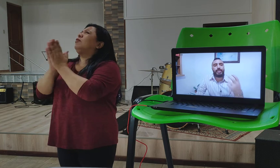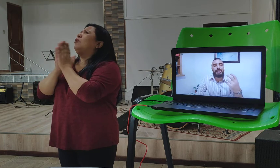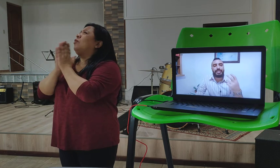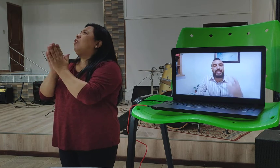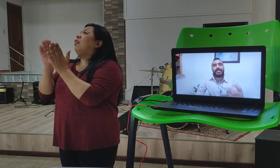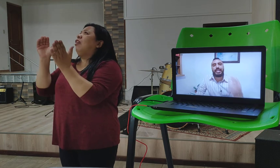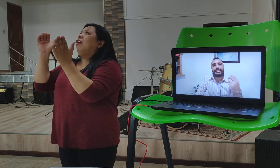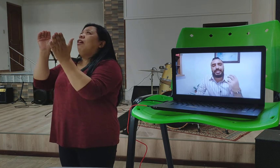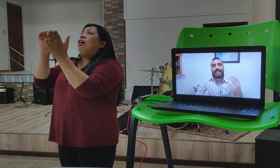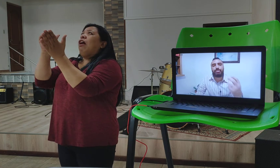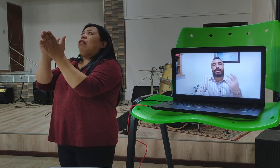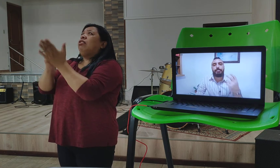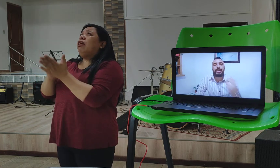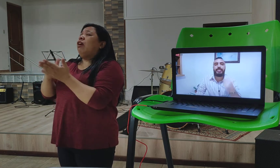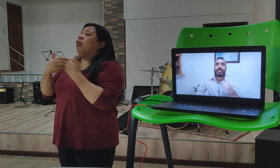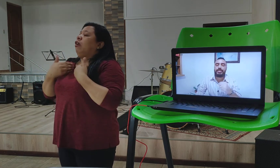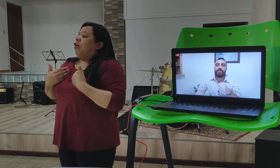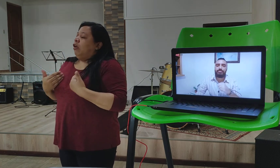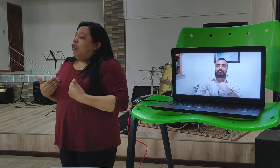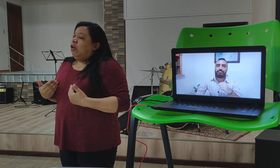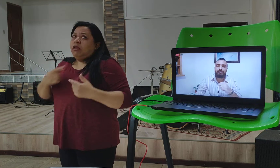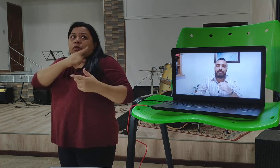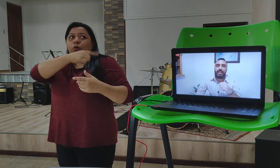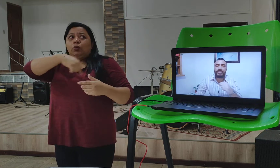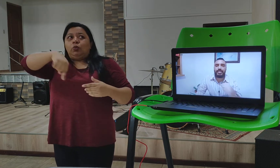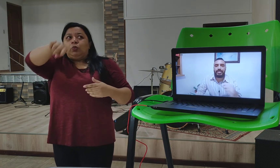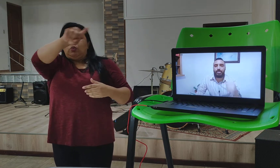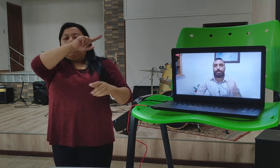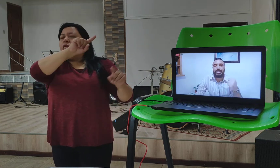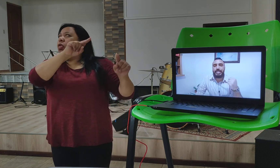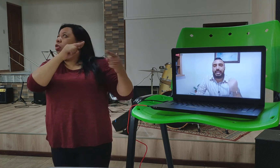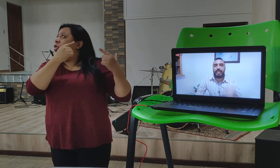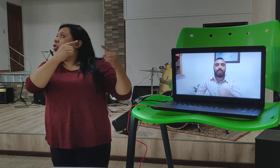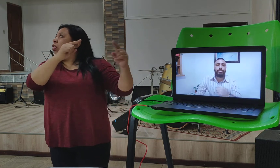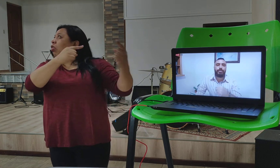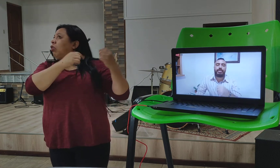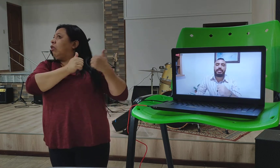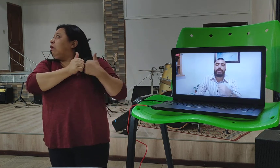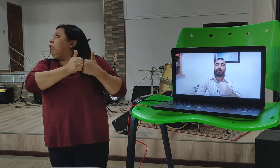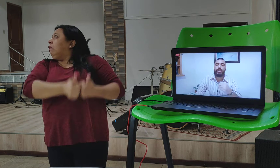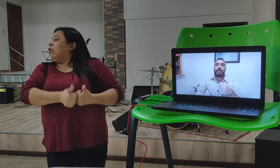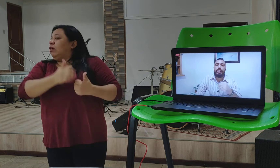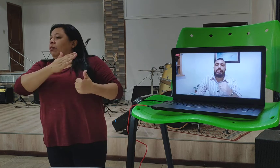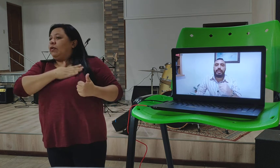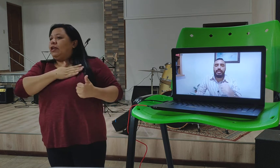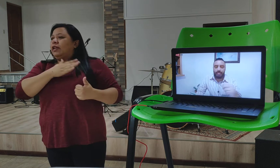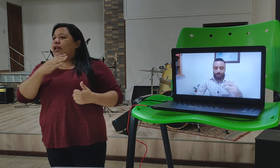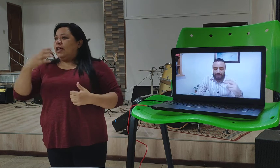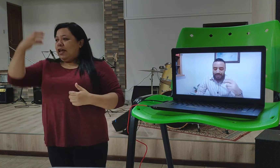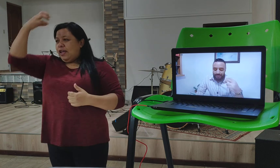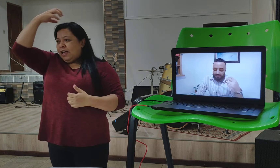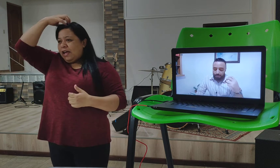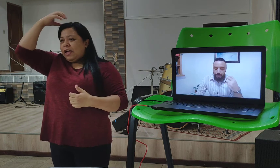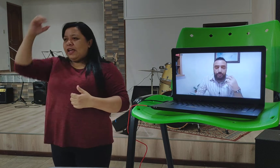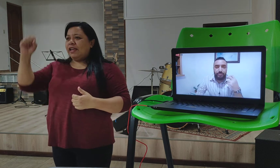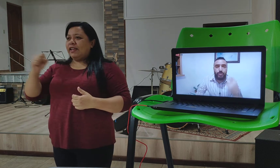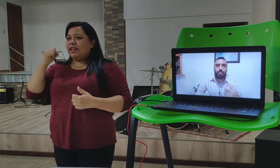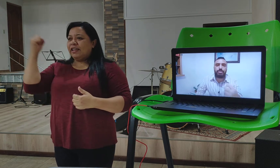Senhor porque estava cansado da perseguição. Ele estava sendo perseguido pelo rei Saul e então ele